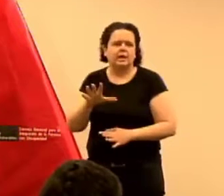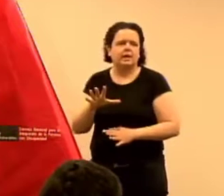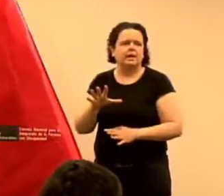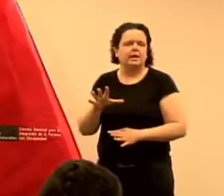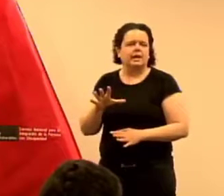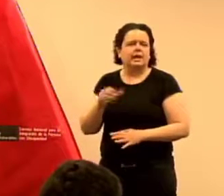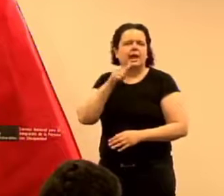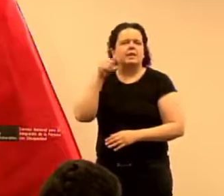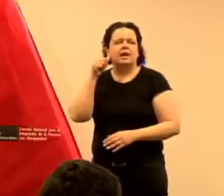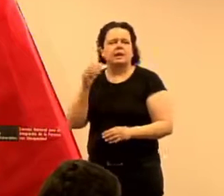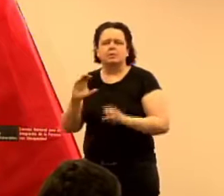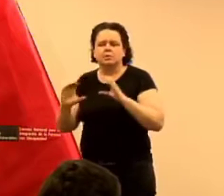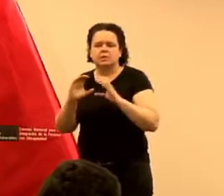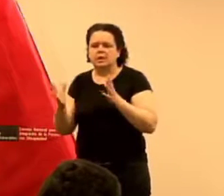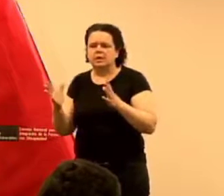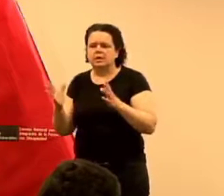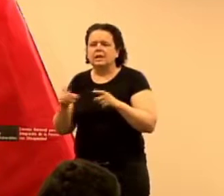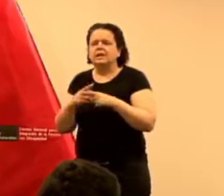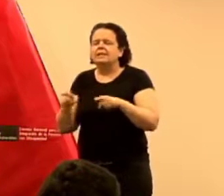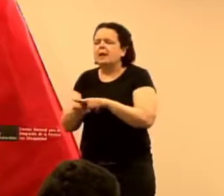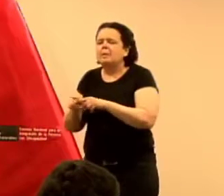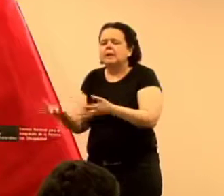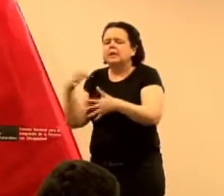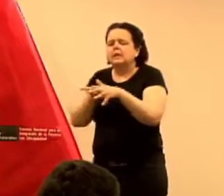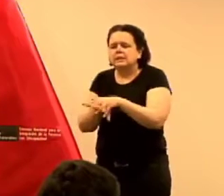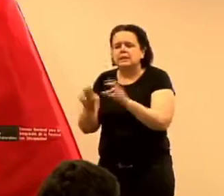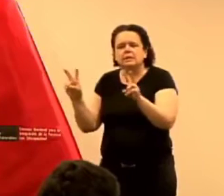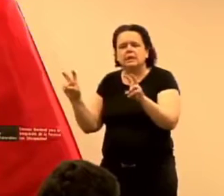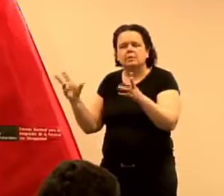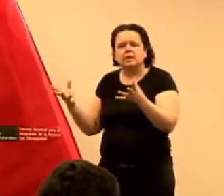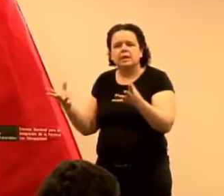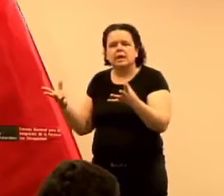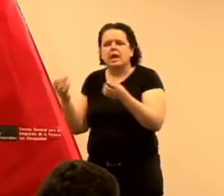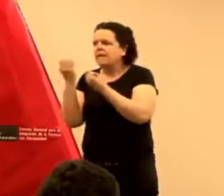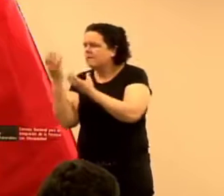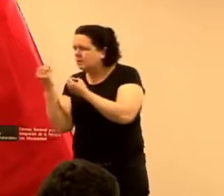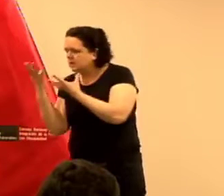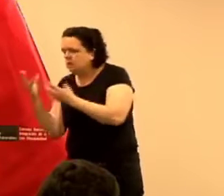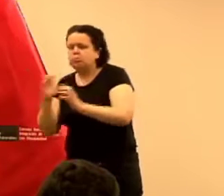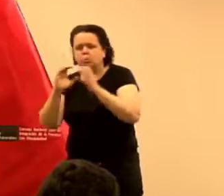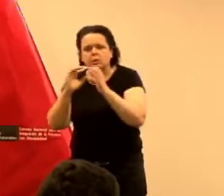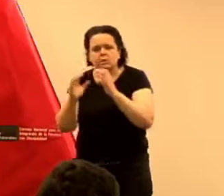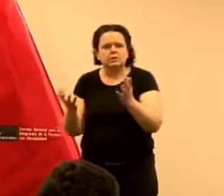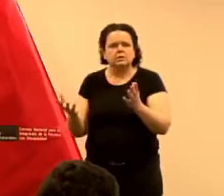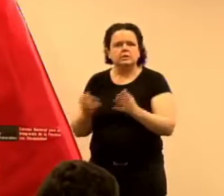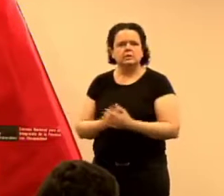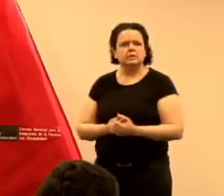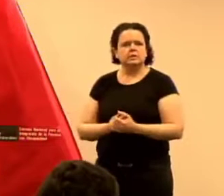de hablar ayer, sino que de la accesibilidad en temas también de información, de comunicación.